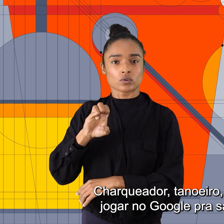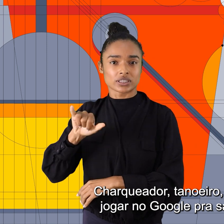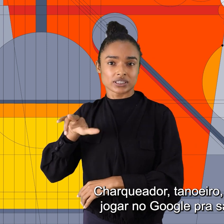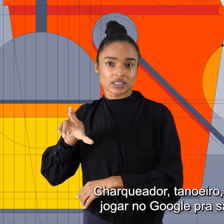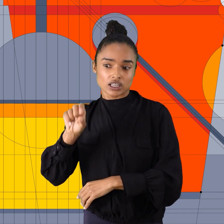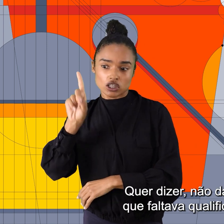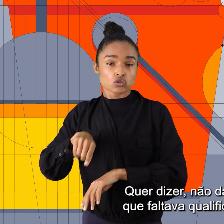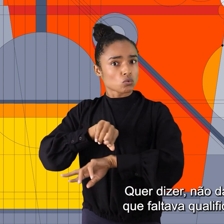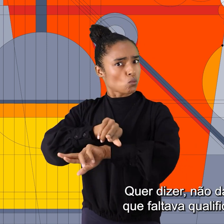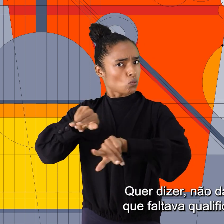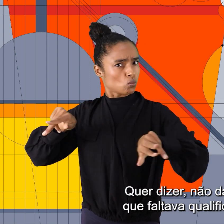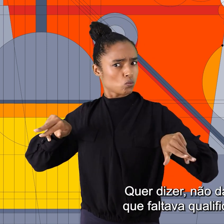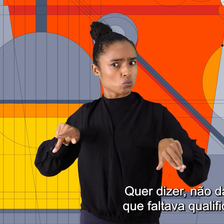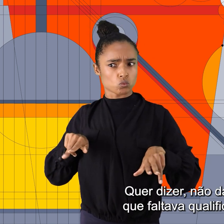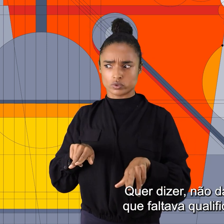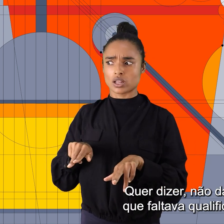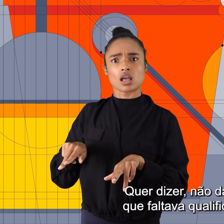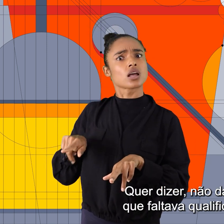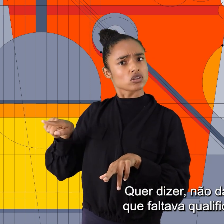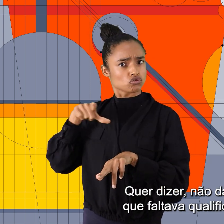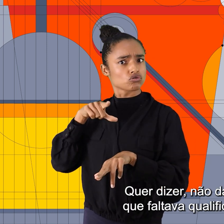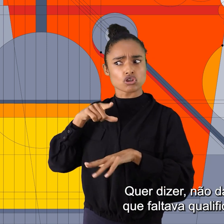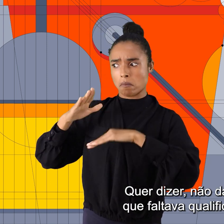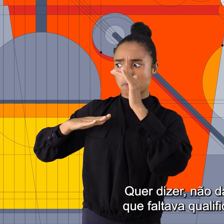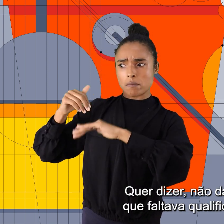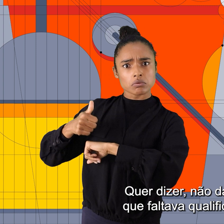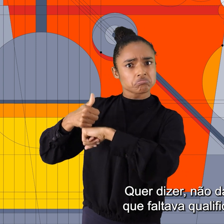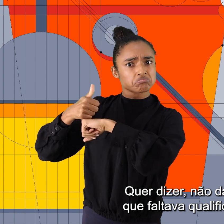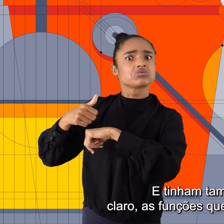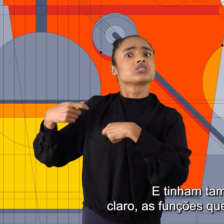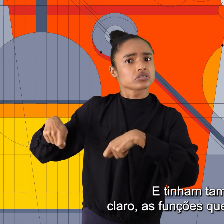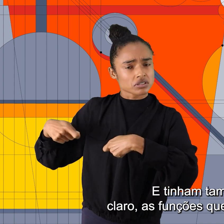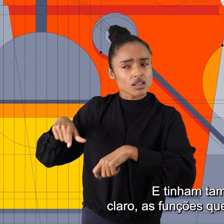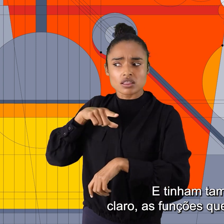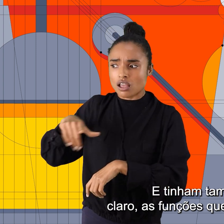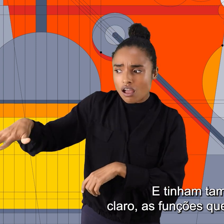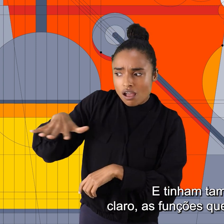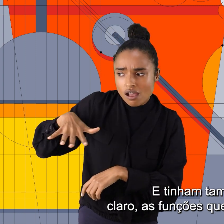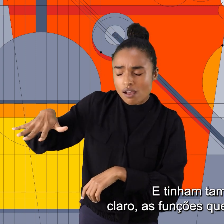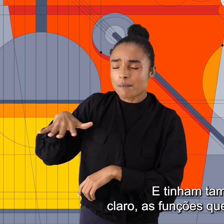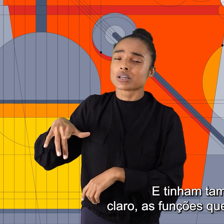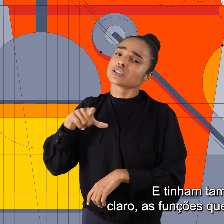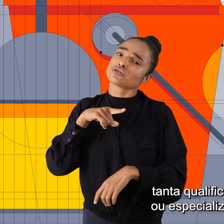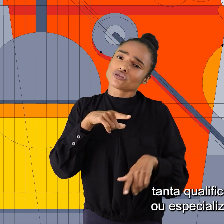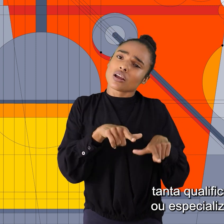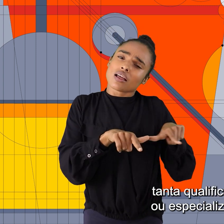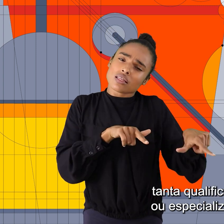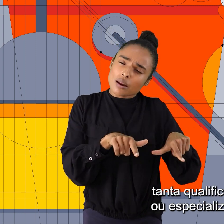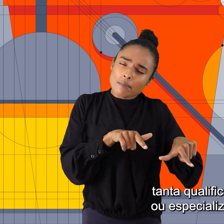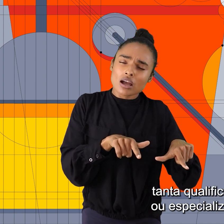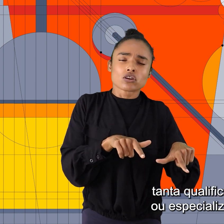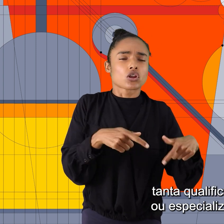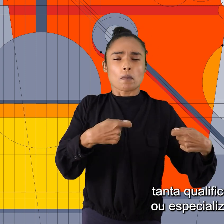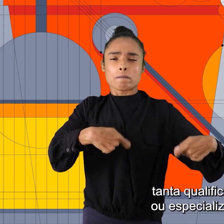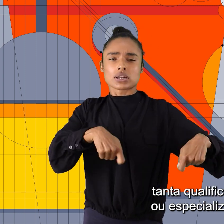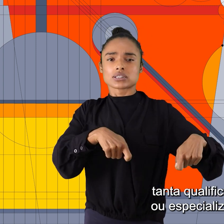que é. Quer dizer, não dá para dizer que faltava qualificação, né? E tinham também, claro, as funções que não exigiam tanta